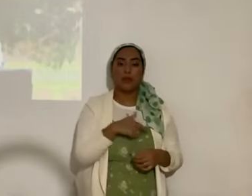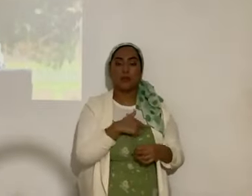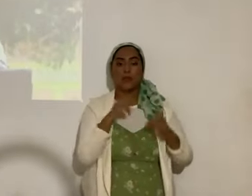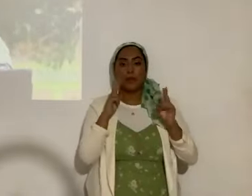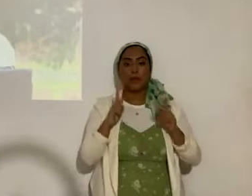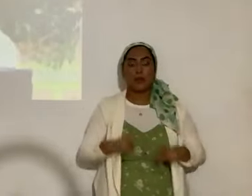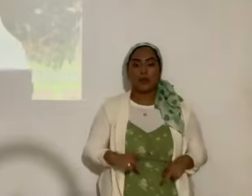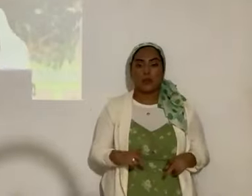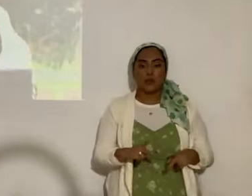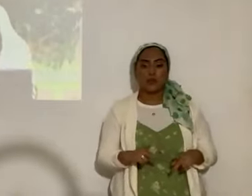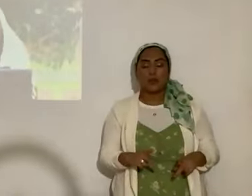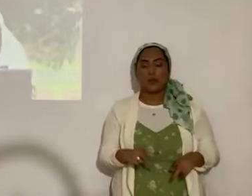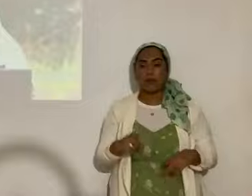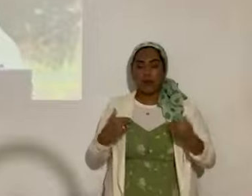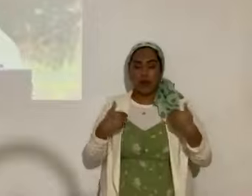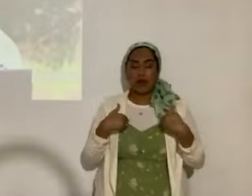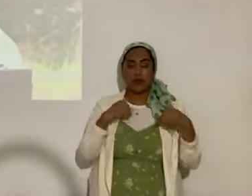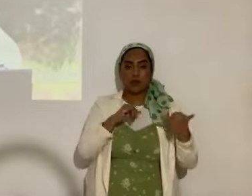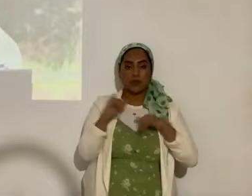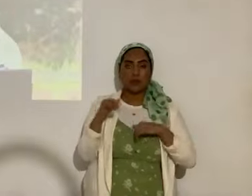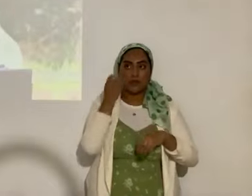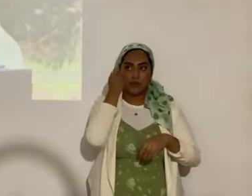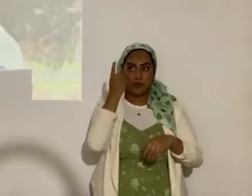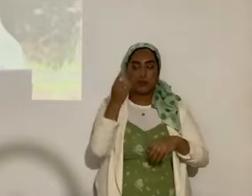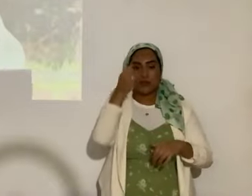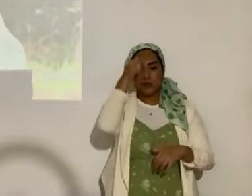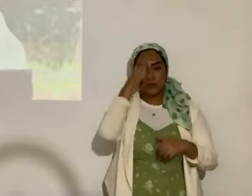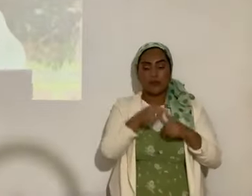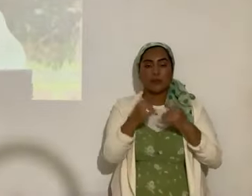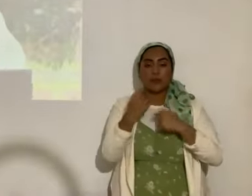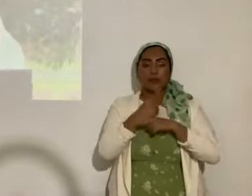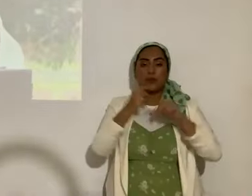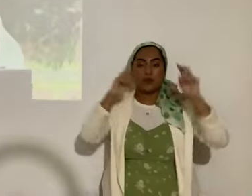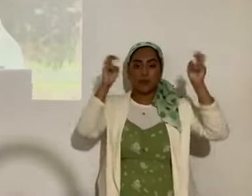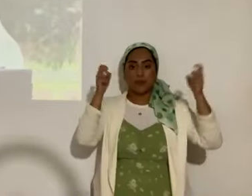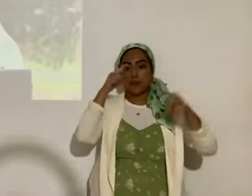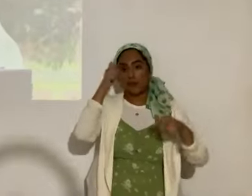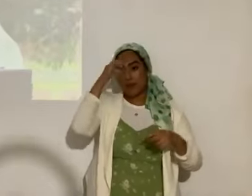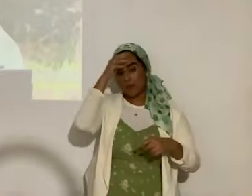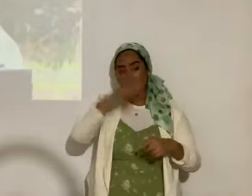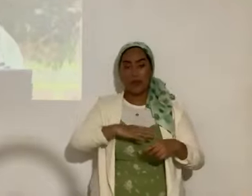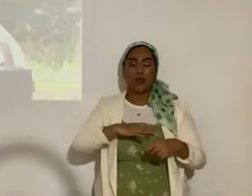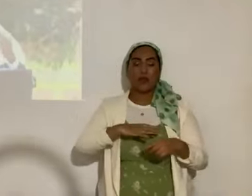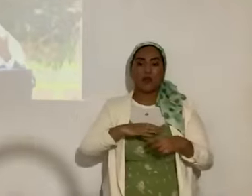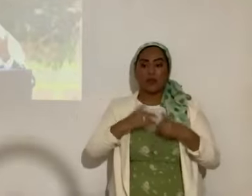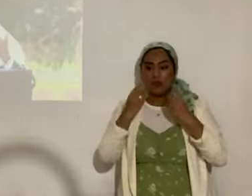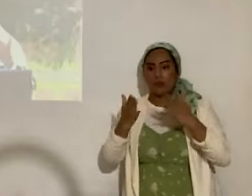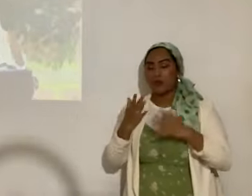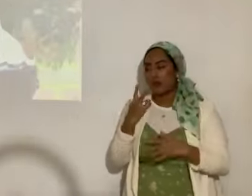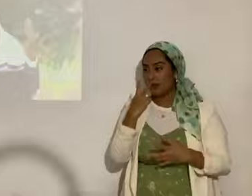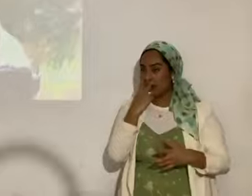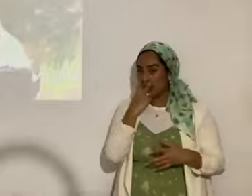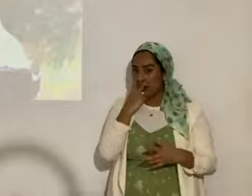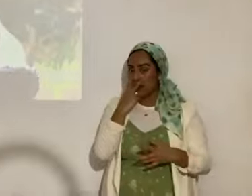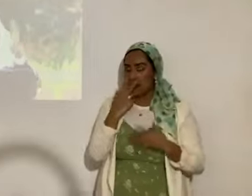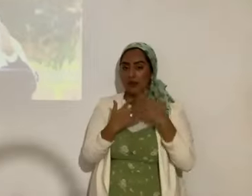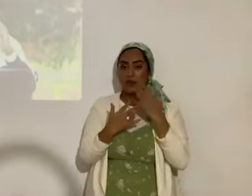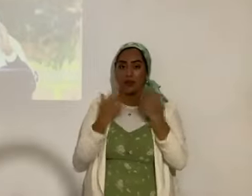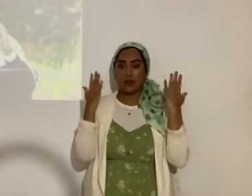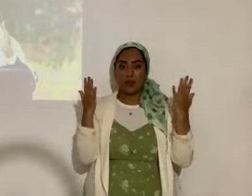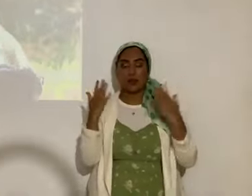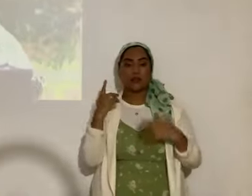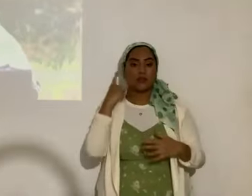seres humanos Tenemos también que tener en cuenta y tomar esta lección porque el hombre su función sus ojos sus manos